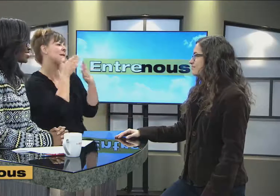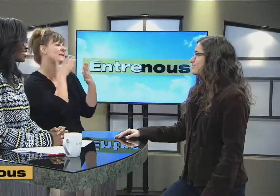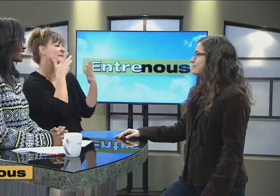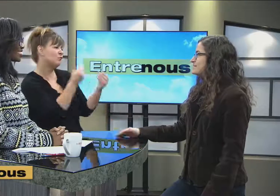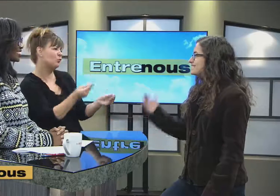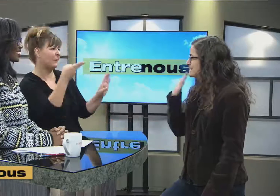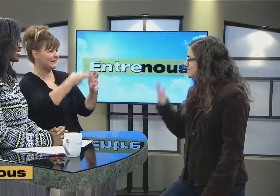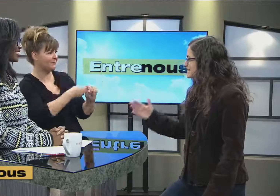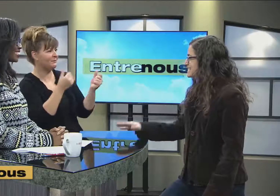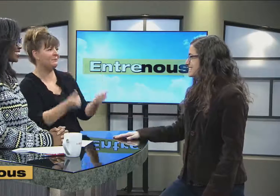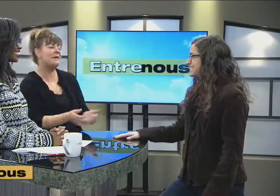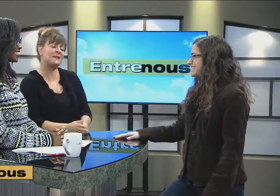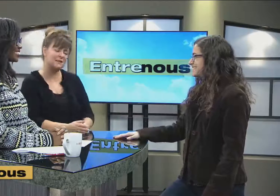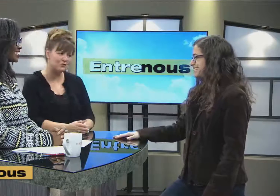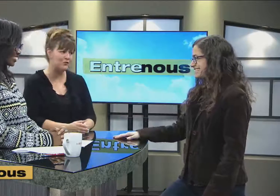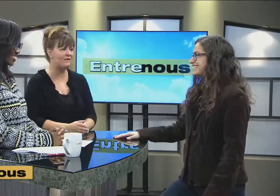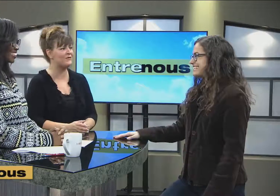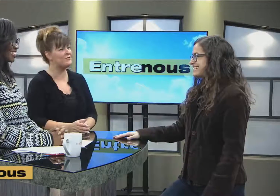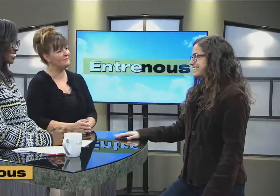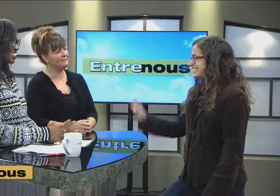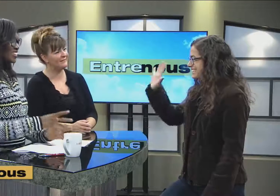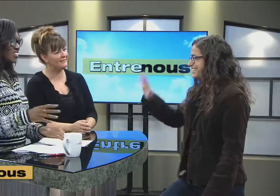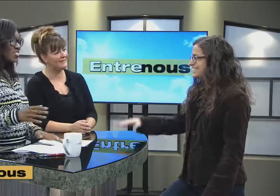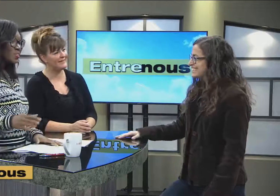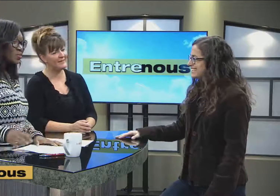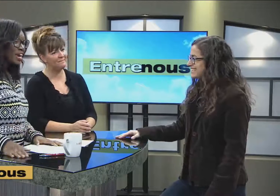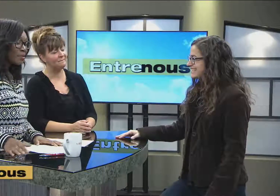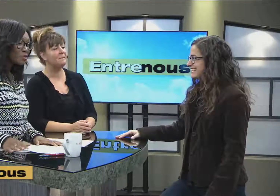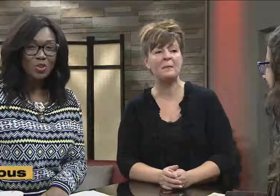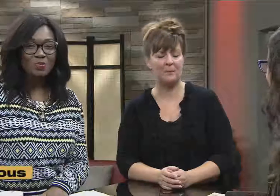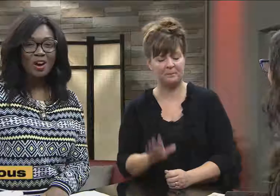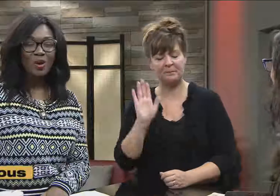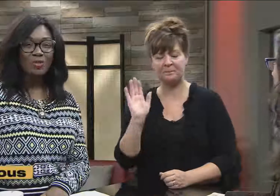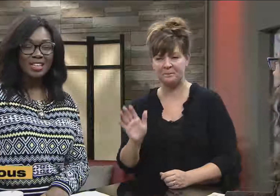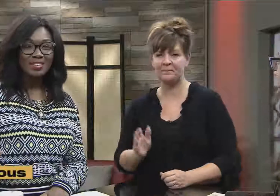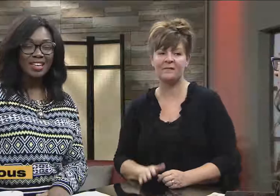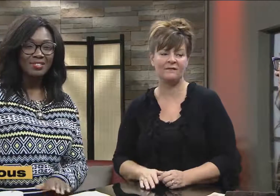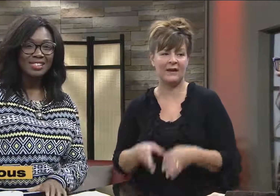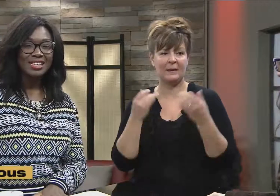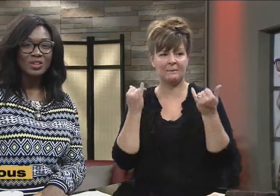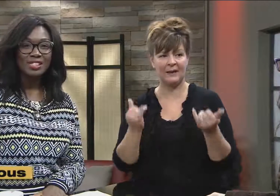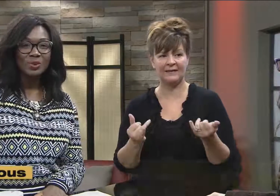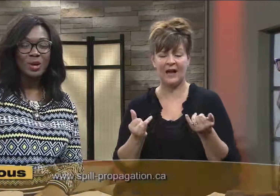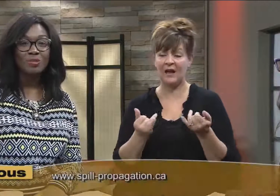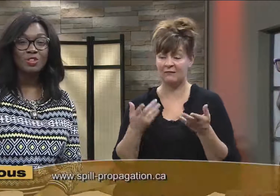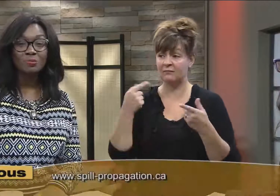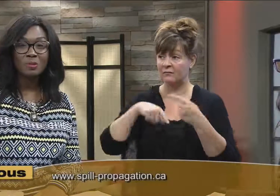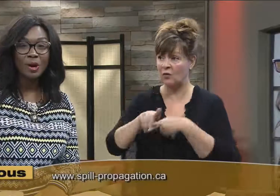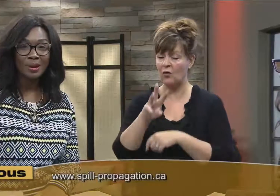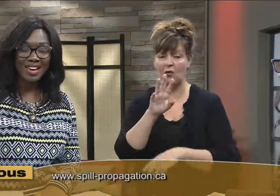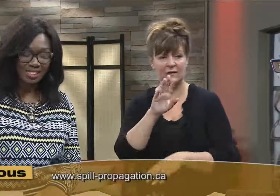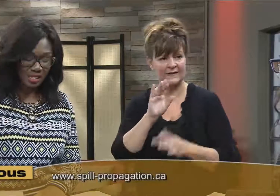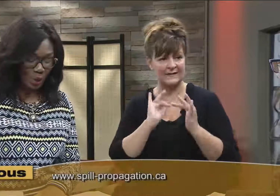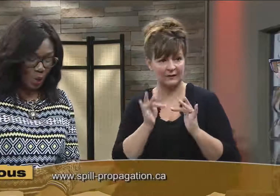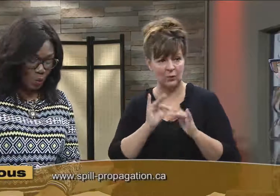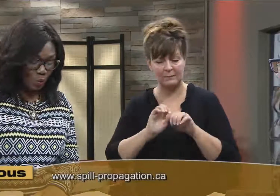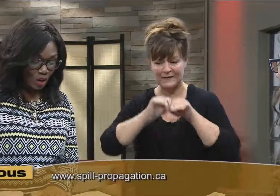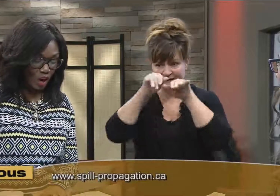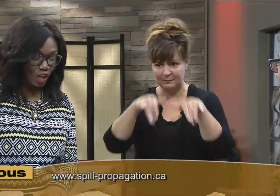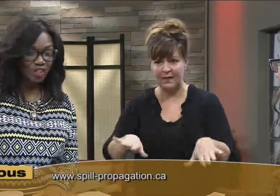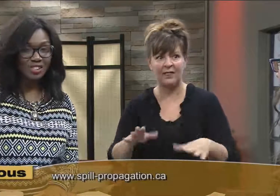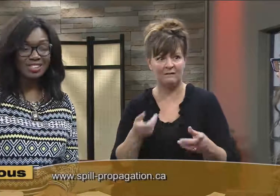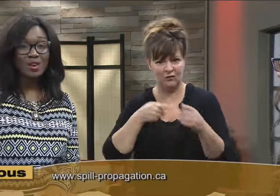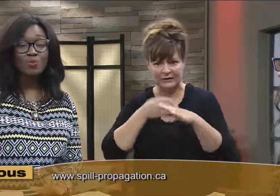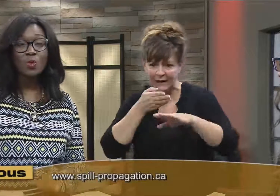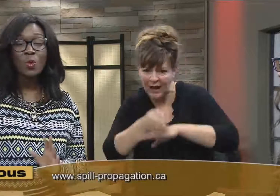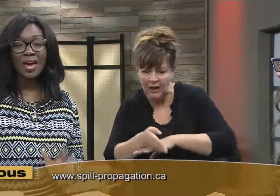nous. Et merci beaucoup à vous. Donc, absolument, on vous invite à visiter le site web de Spill Propagation ou